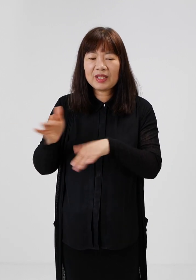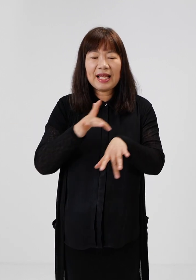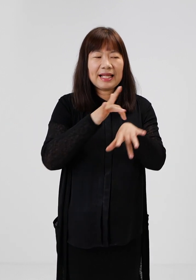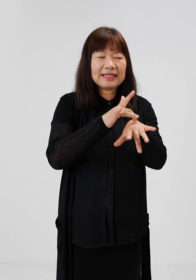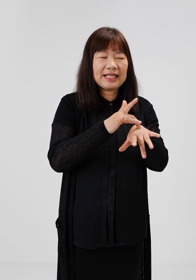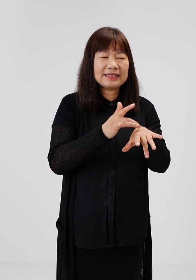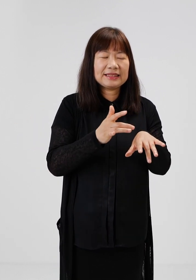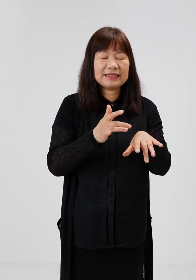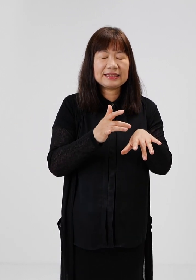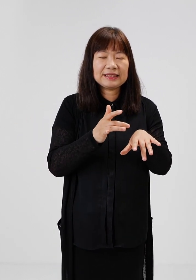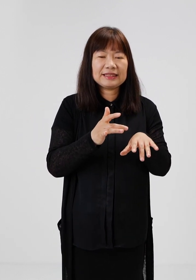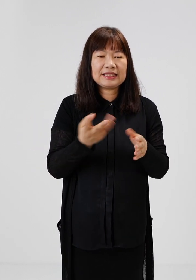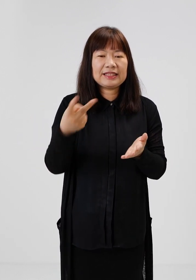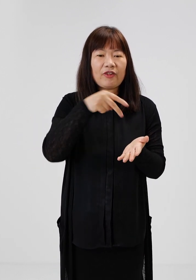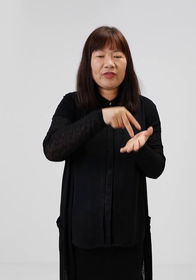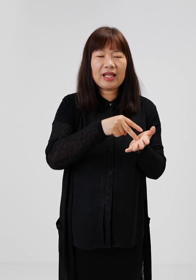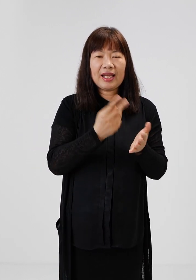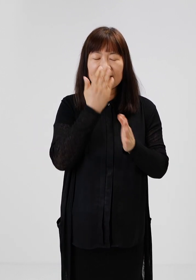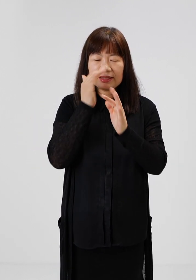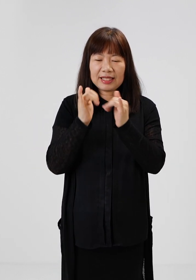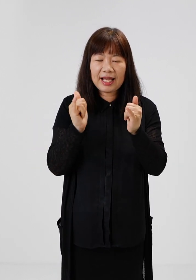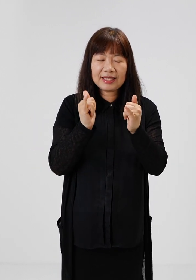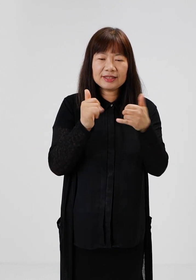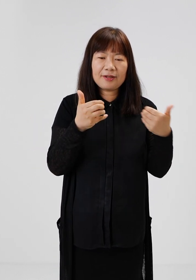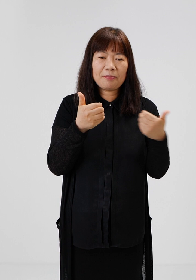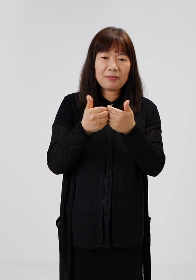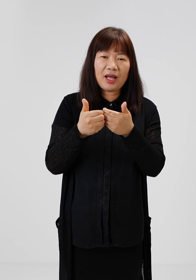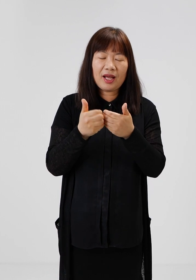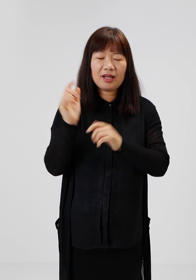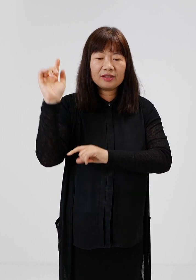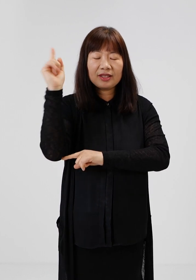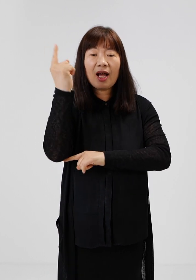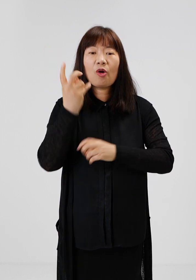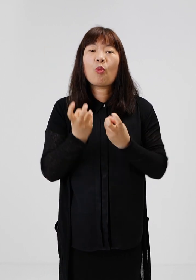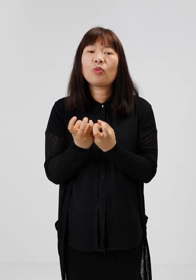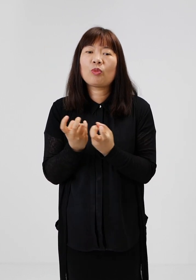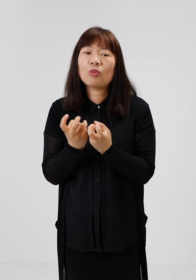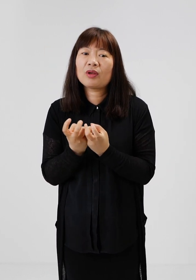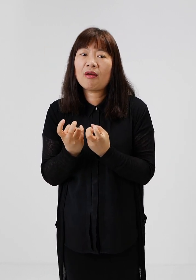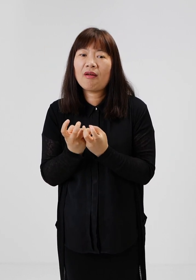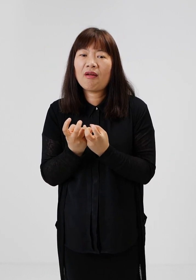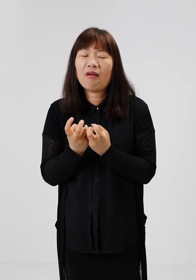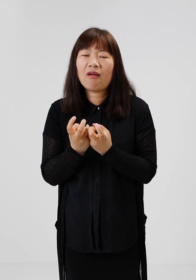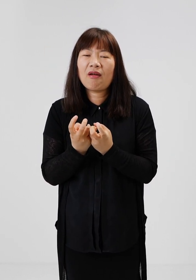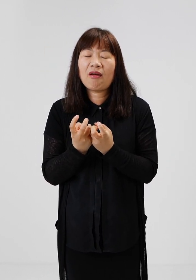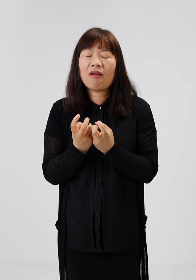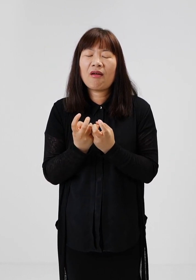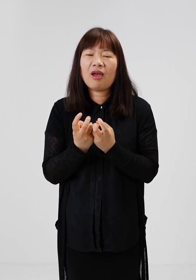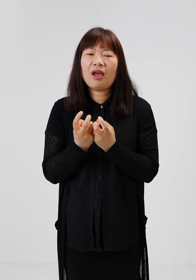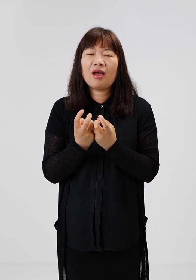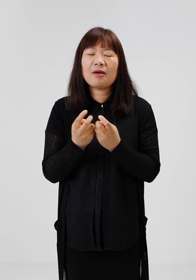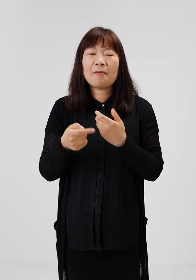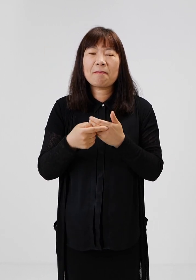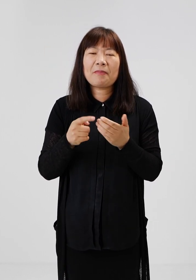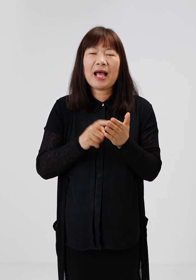사탄이 일어나 이스라엘을 대적하고 다윗을 어떻게 했죠?